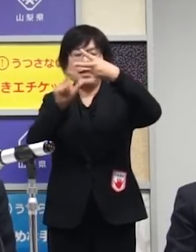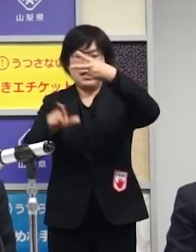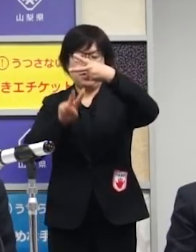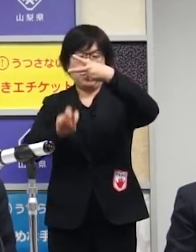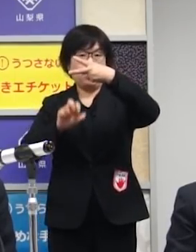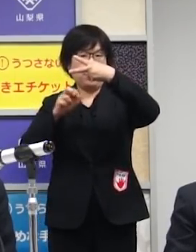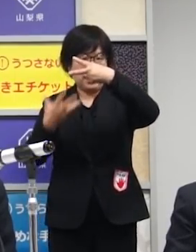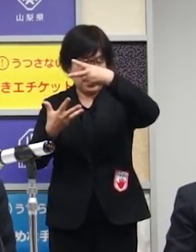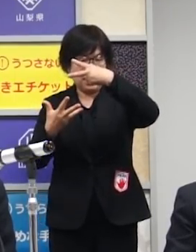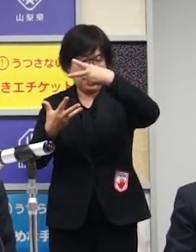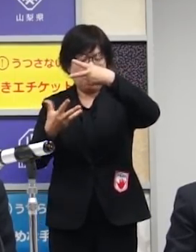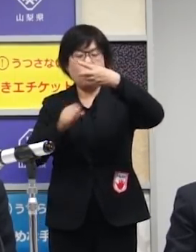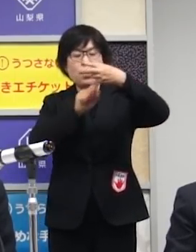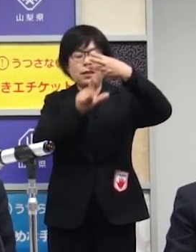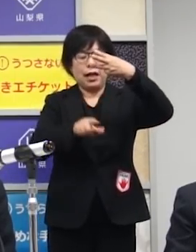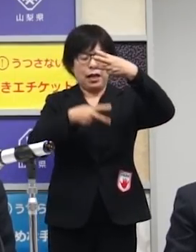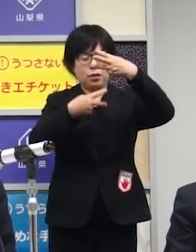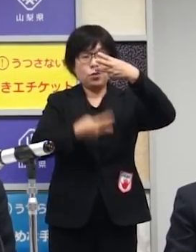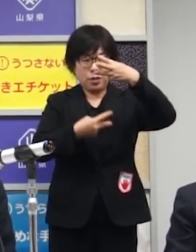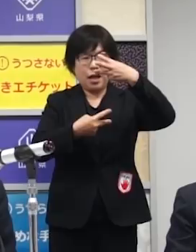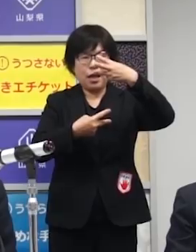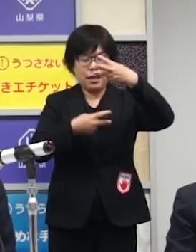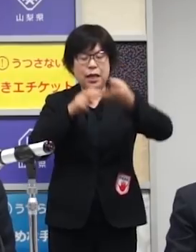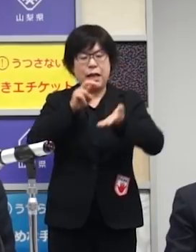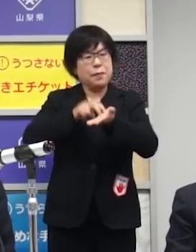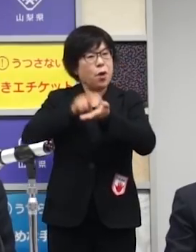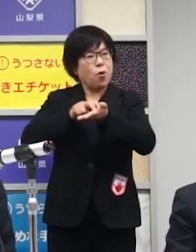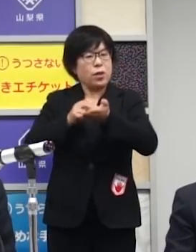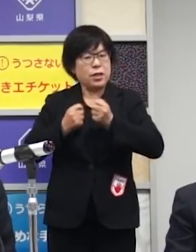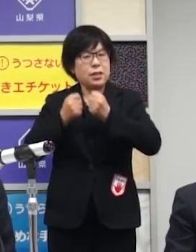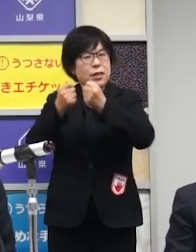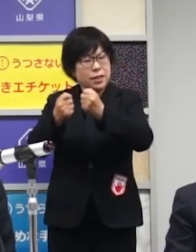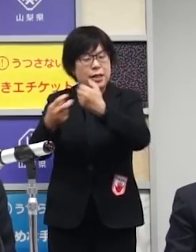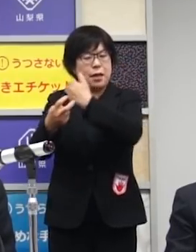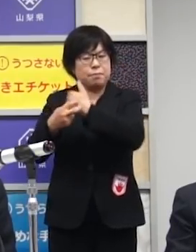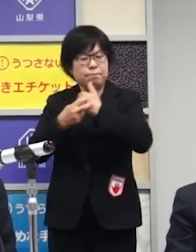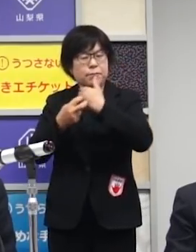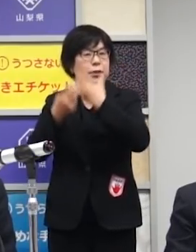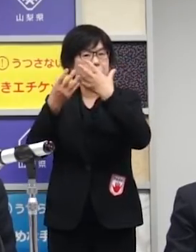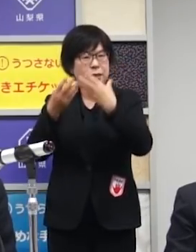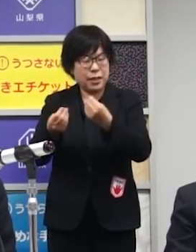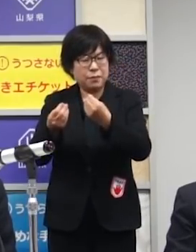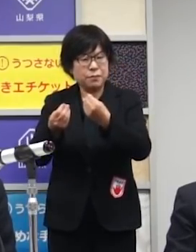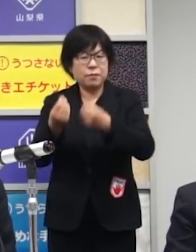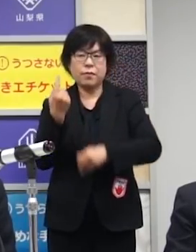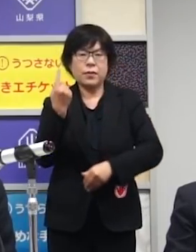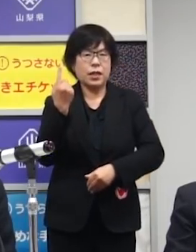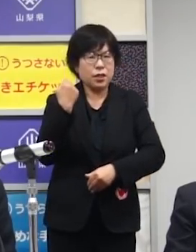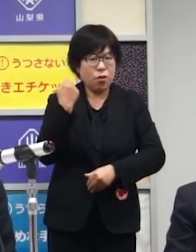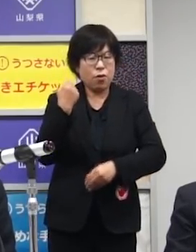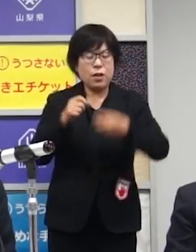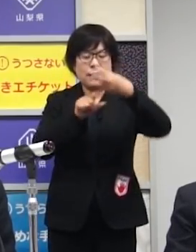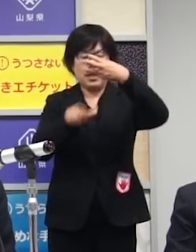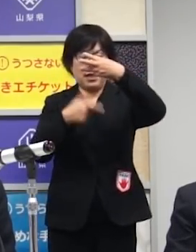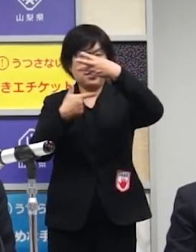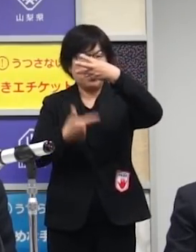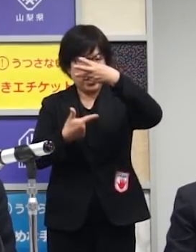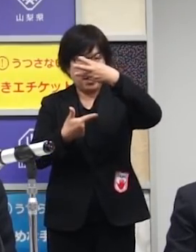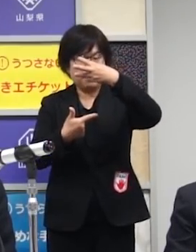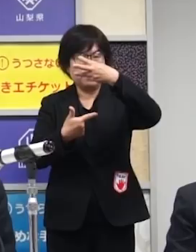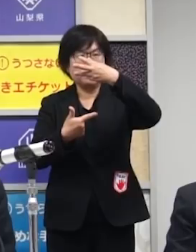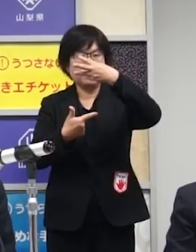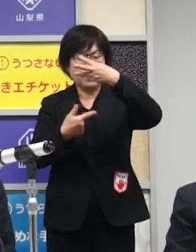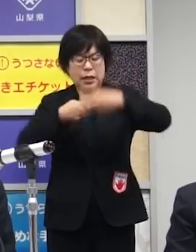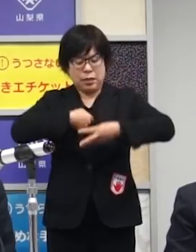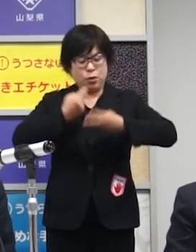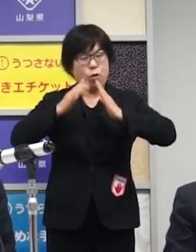日と3月2日に医療機関を受診していましたが、昨日3月6日